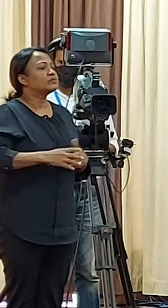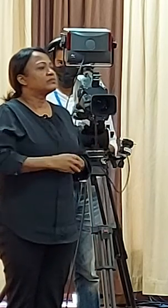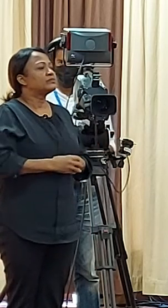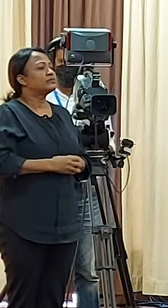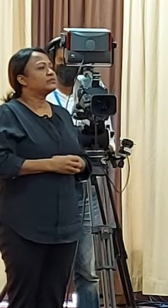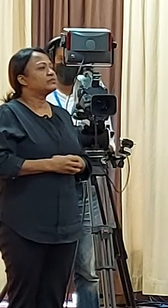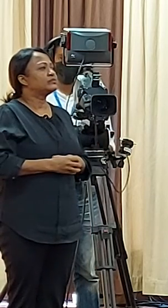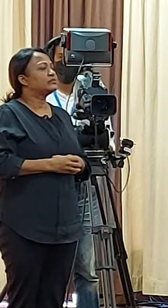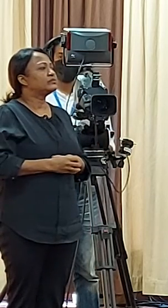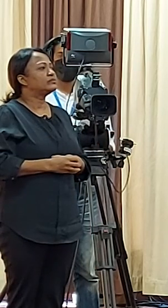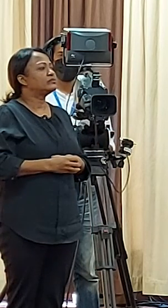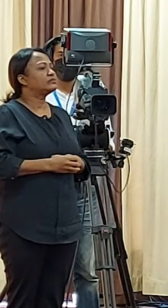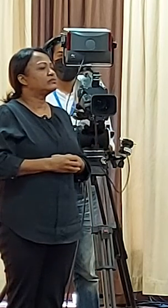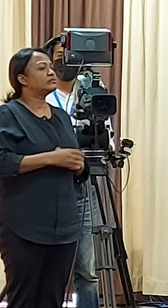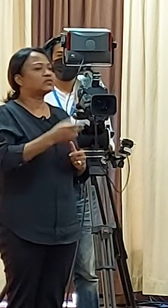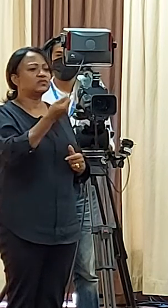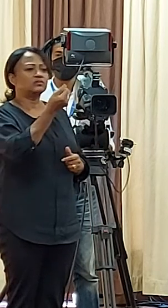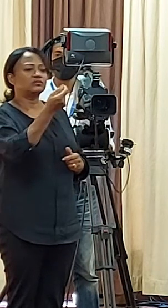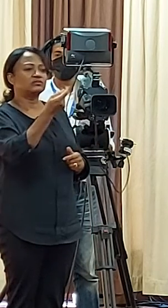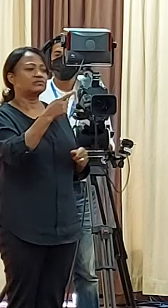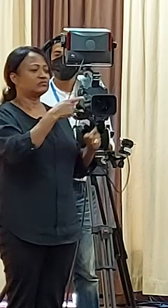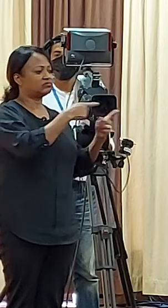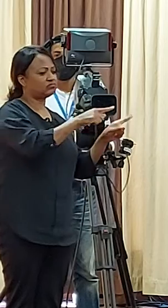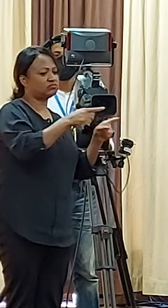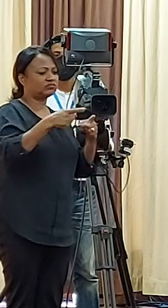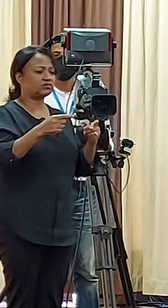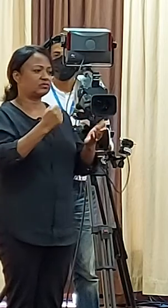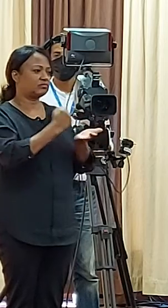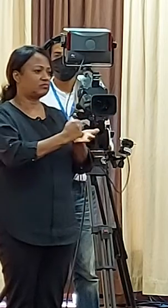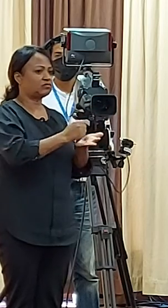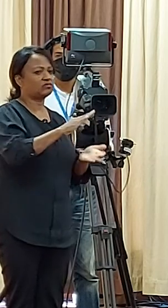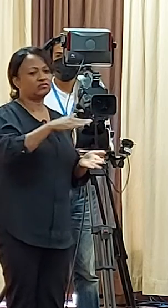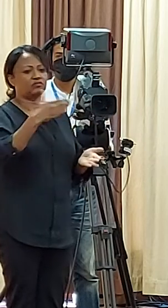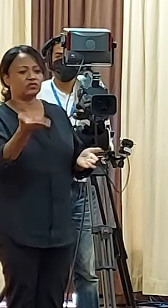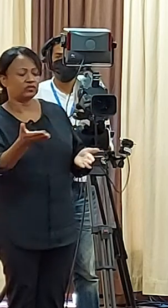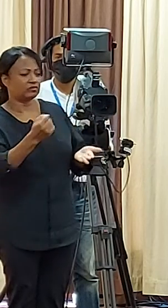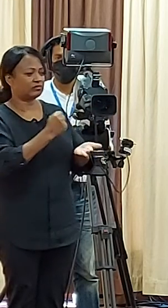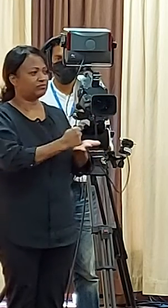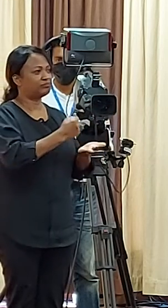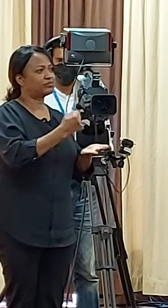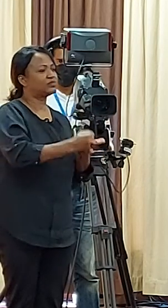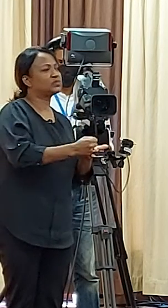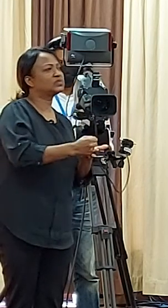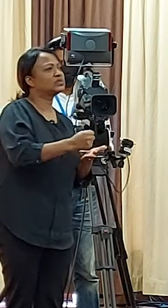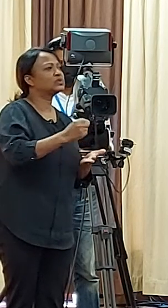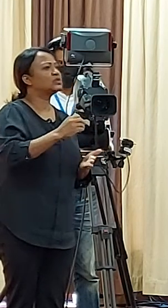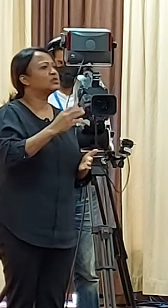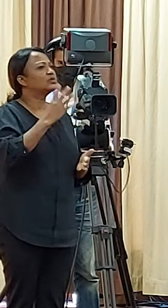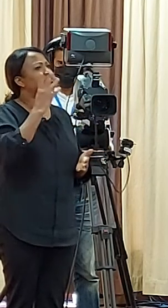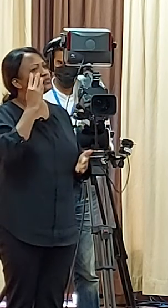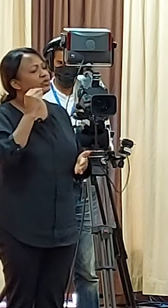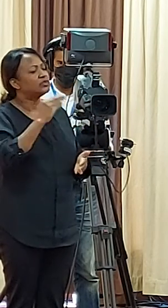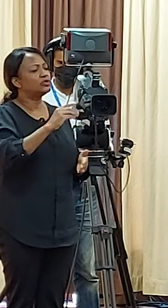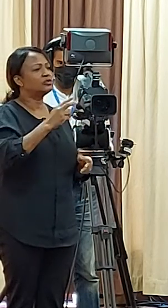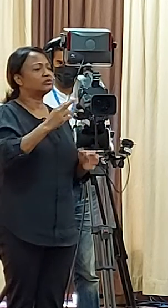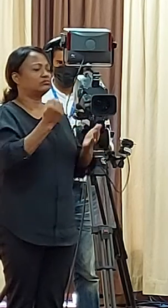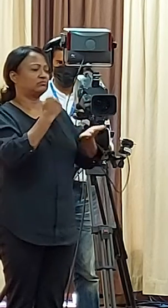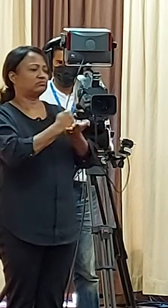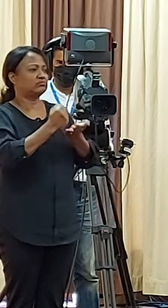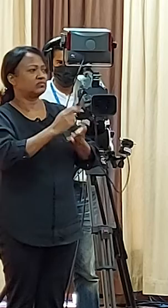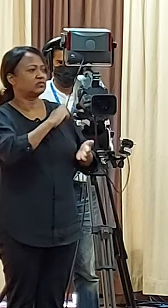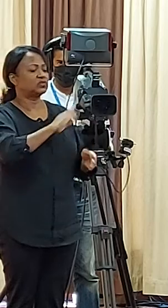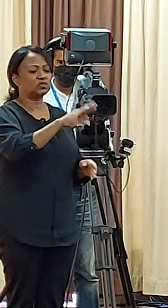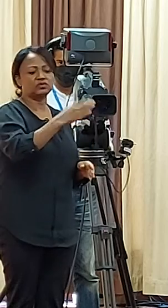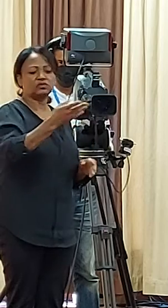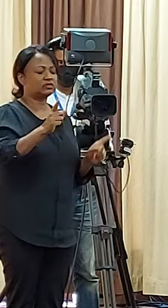payer différents montants. Par exemple, pension veuve, pension invalide, pension orphelin, pension de retraite. Nos buts,